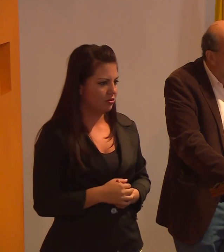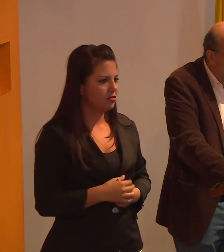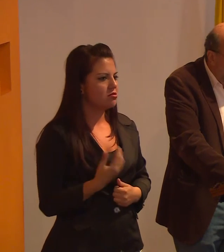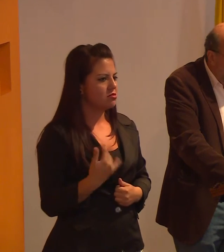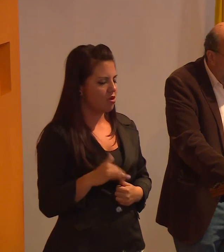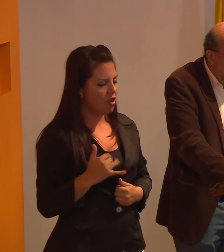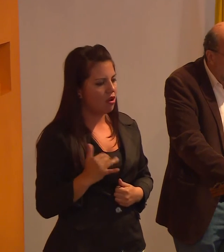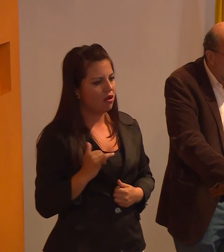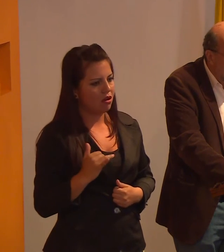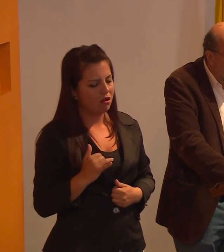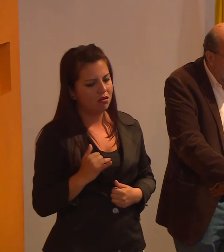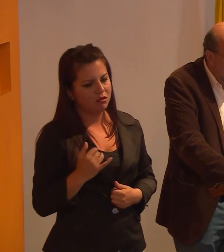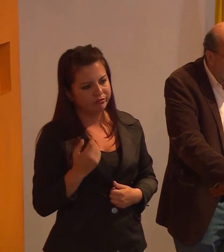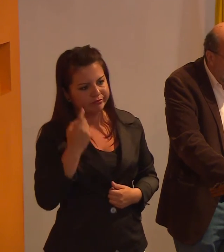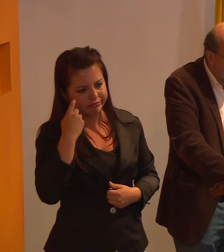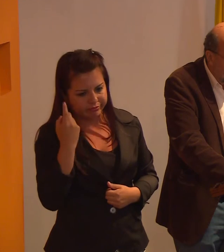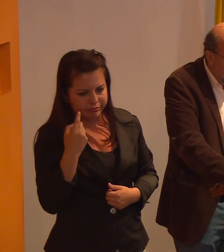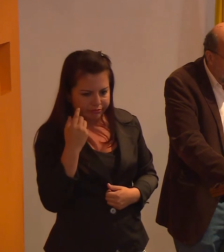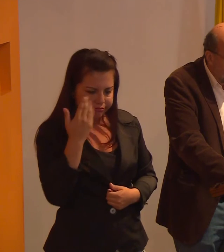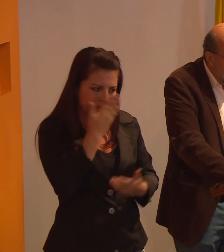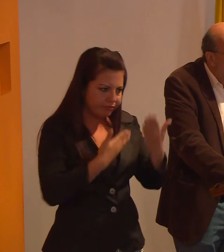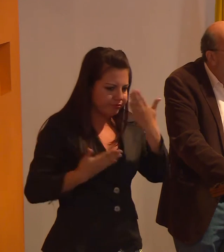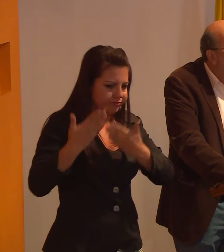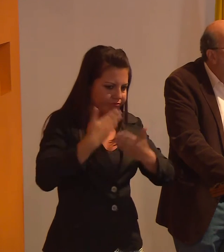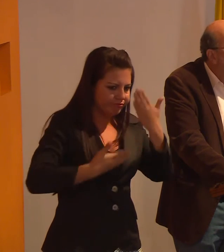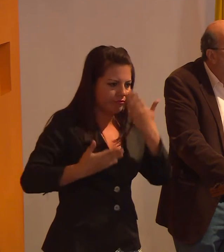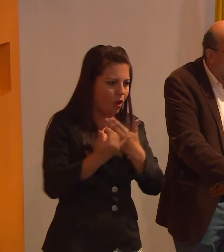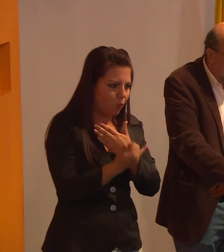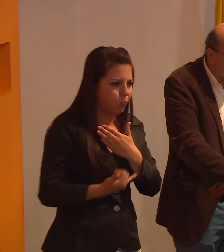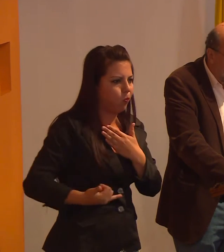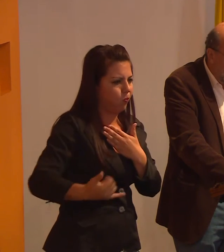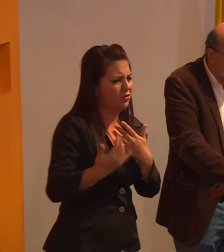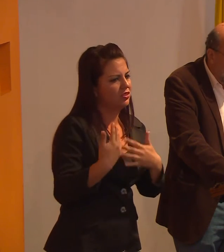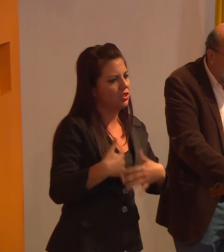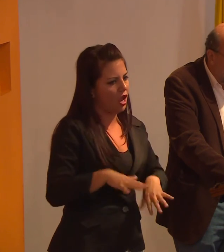Exploramos todo lo existente. Más de